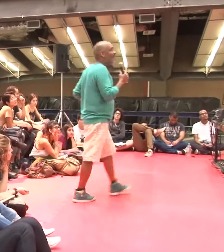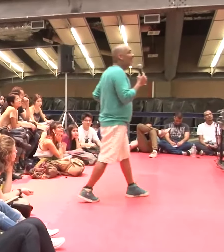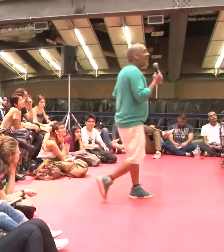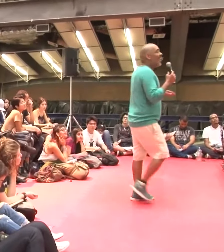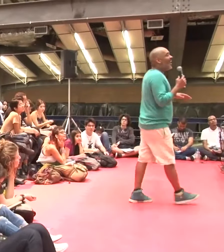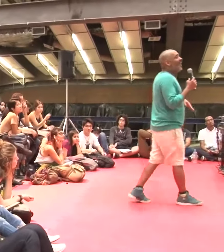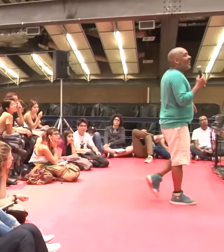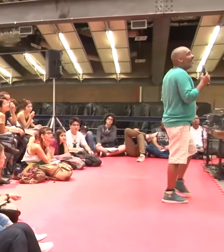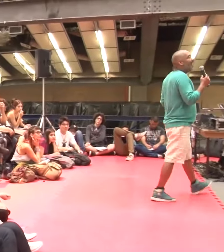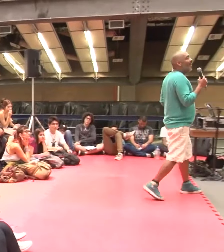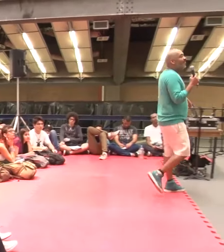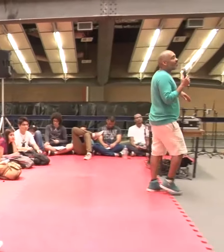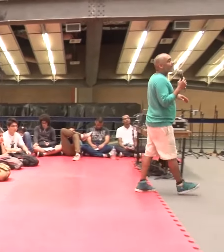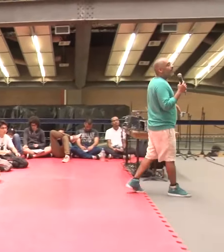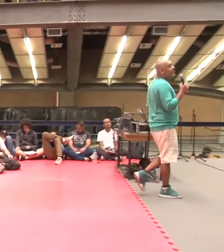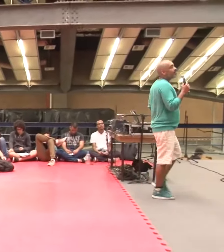coisa.